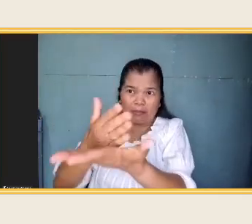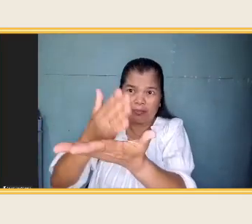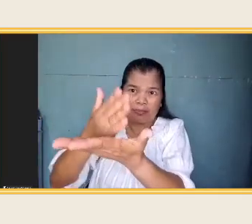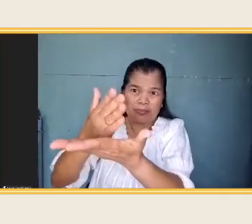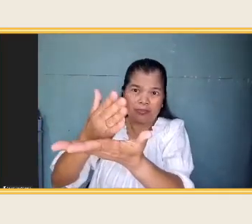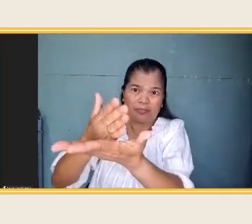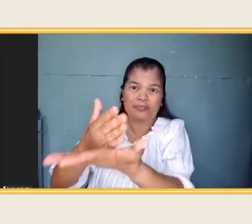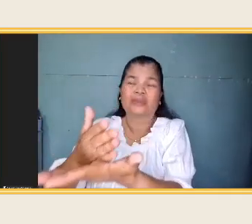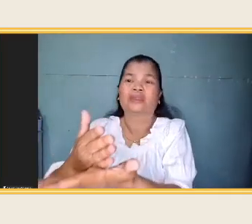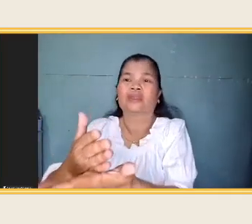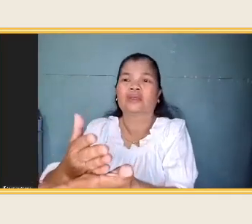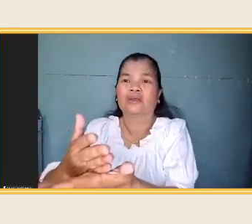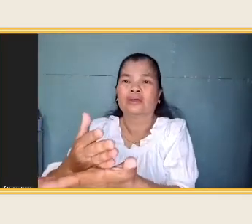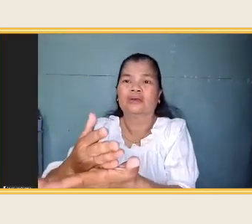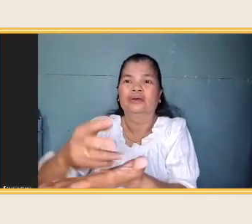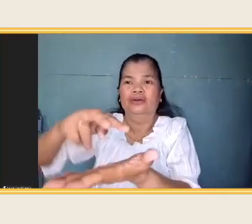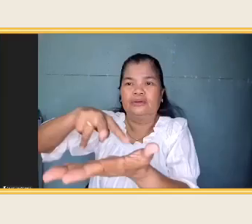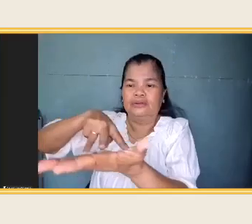Stop.